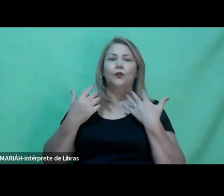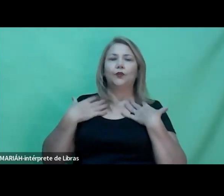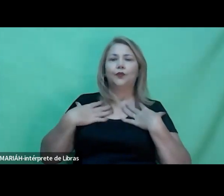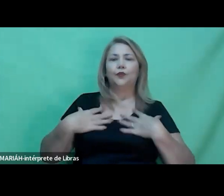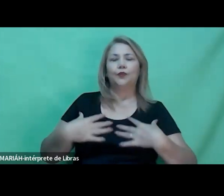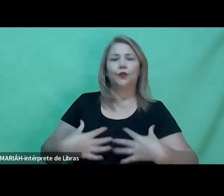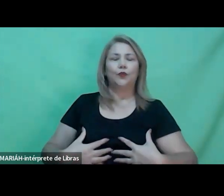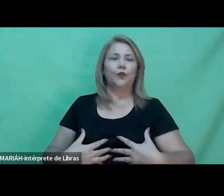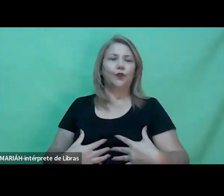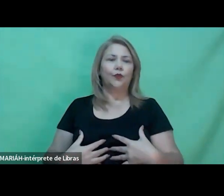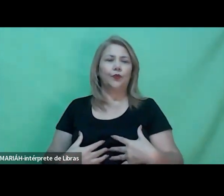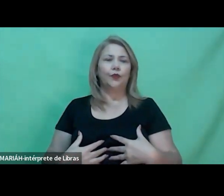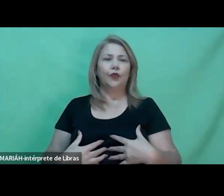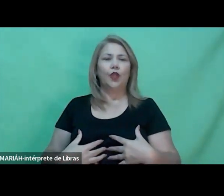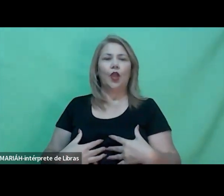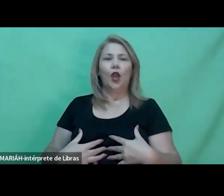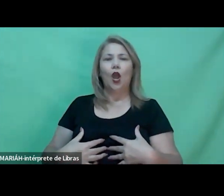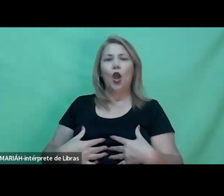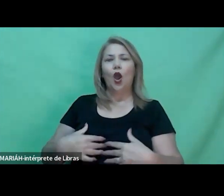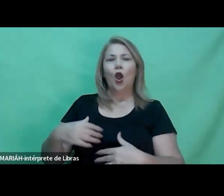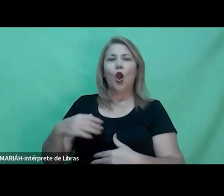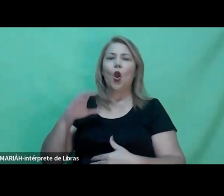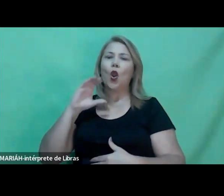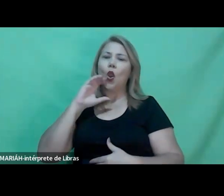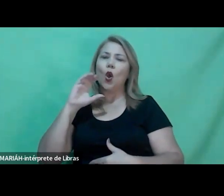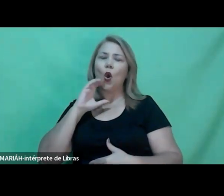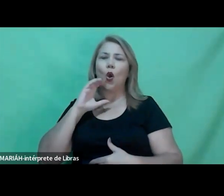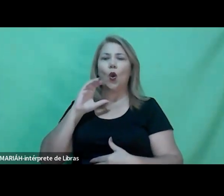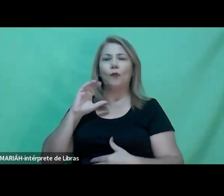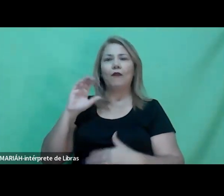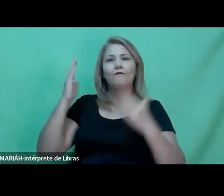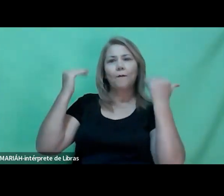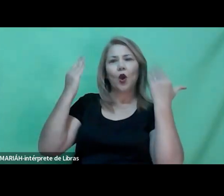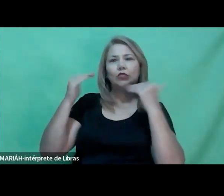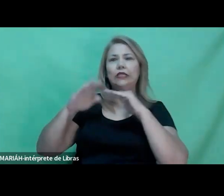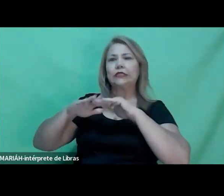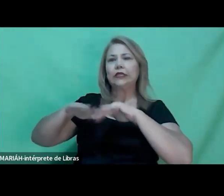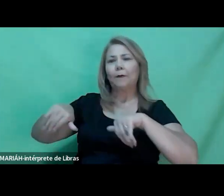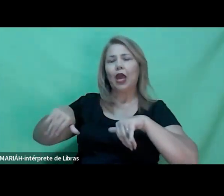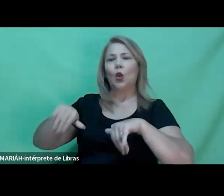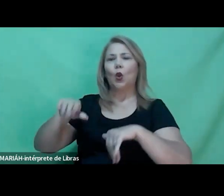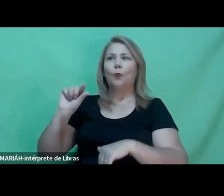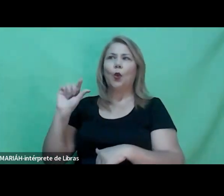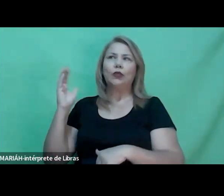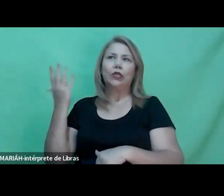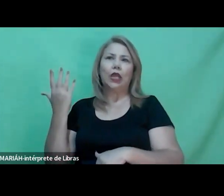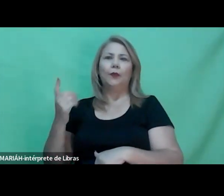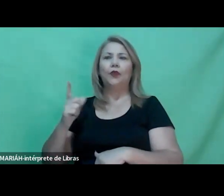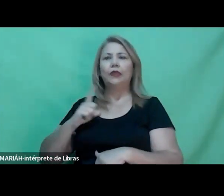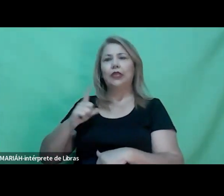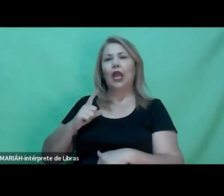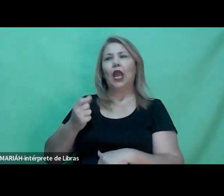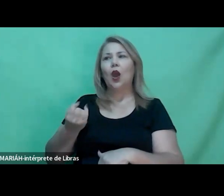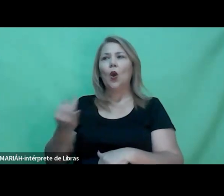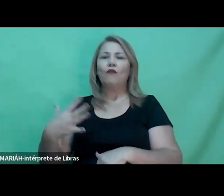cantante colombiana famosa que se separó hace poco del esposo tiene dos hijos y publicó unas canciones que le han